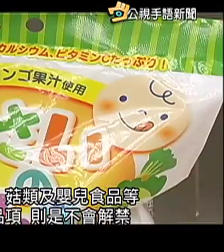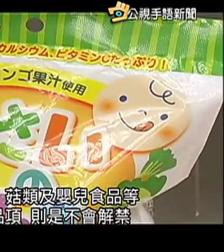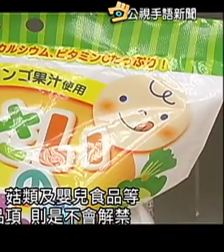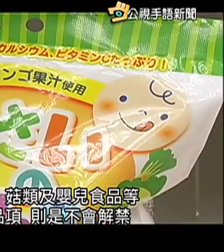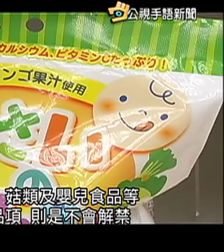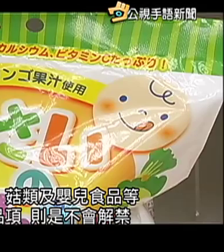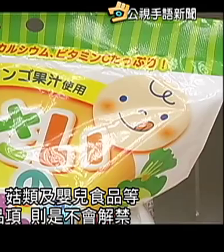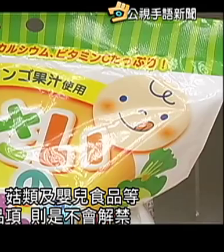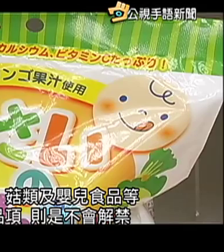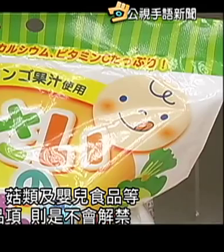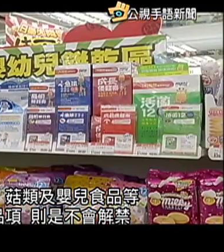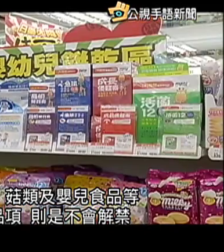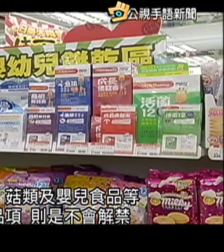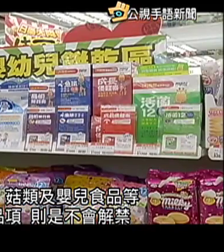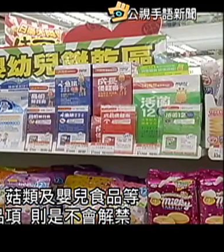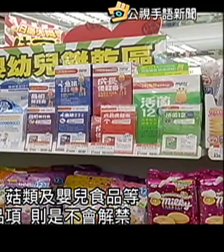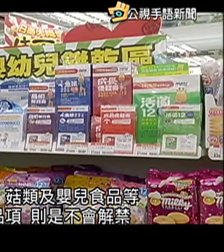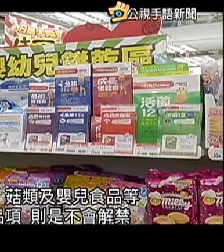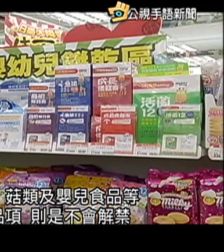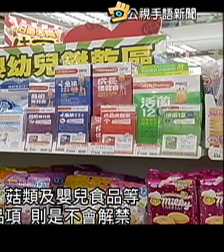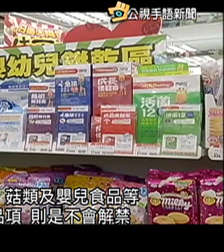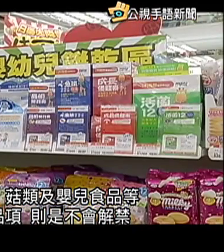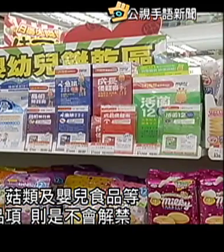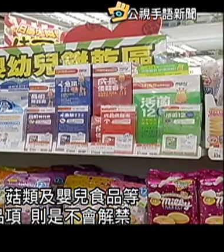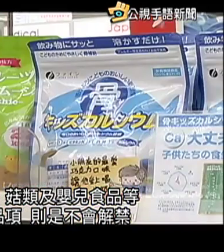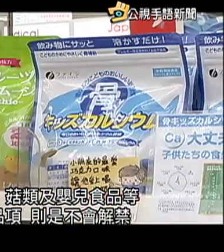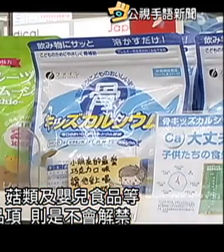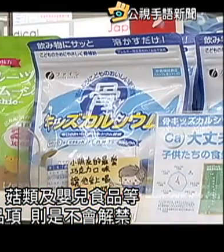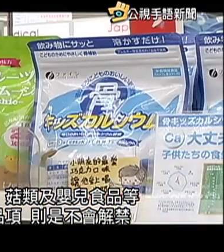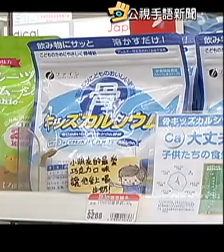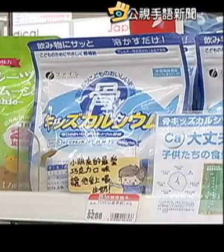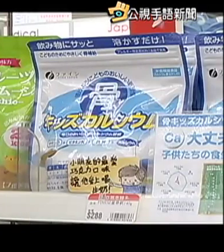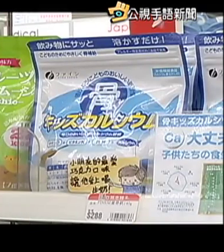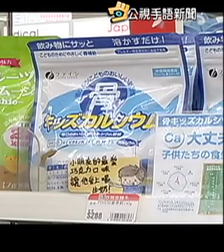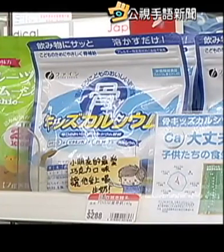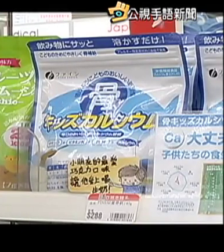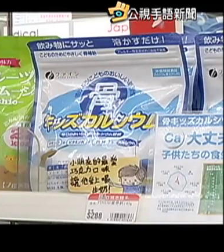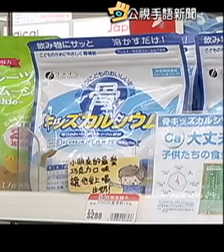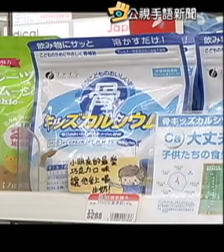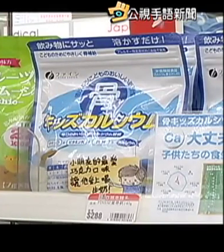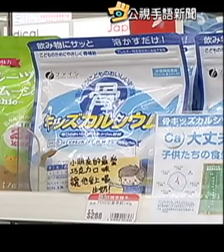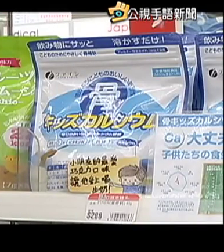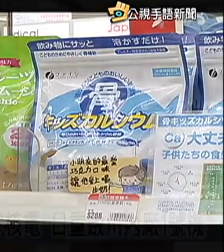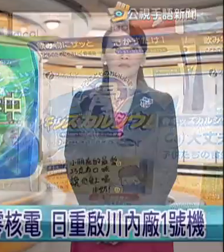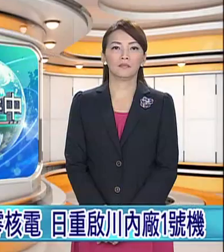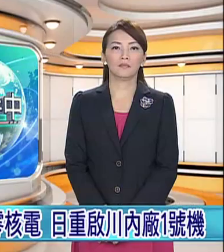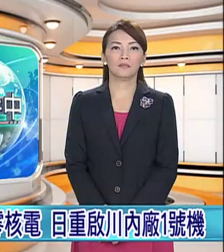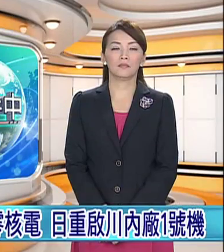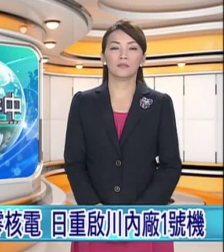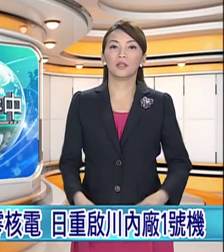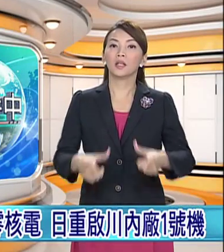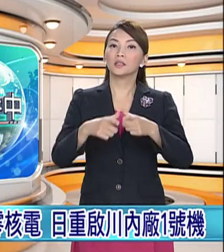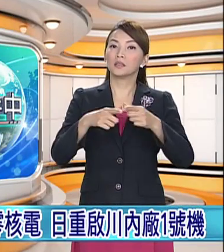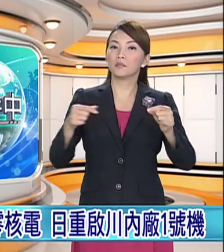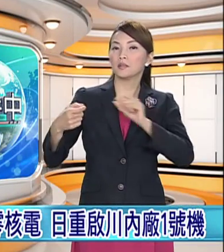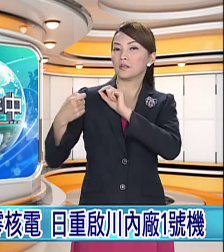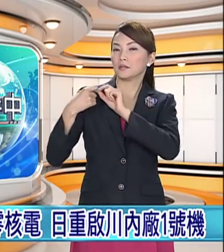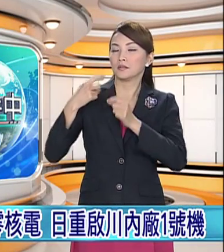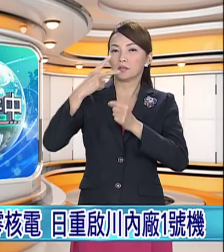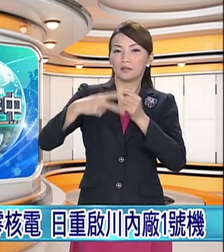婴儿食品等高风险品项则是不会解禁。记者赖淑明、蒋龙翔台报道。 日本川内核